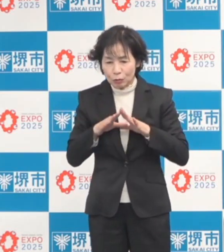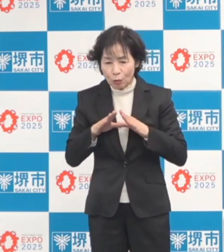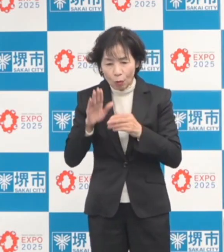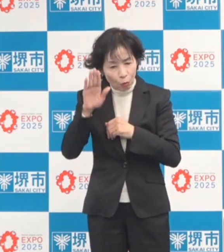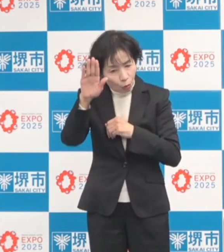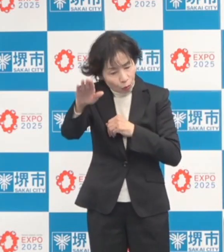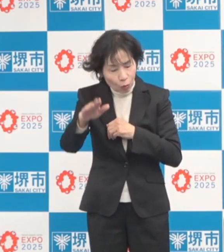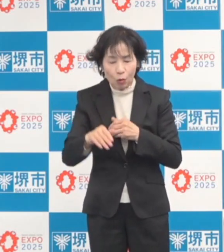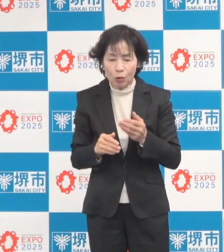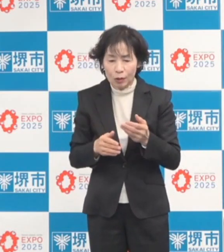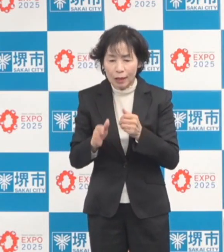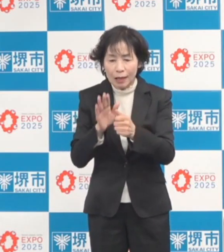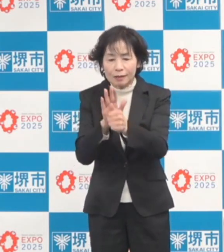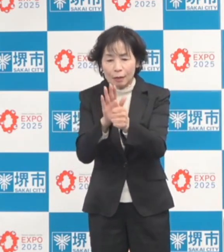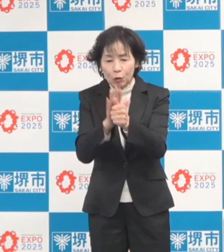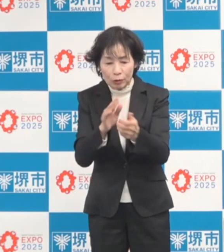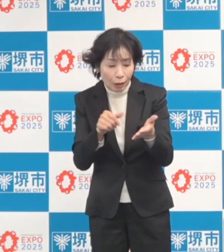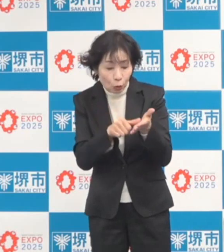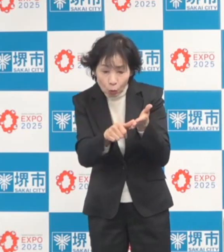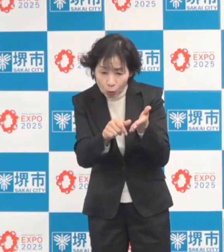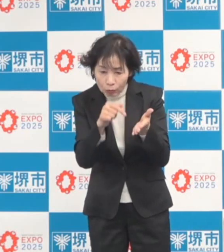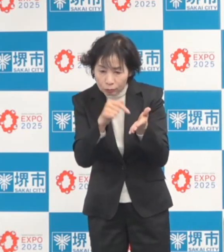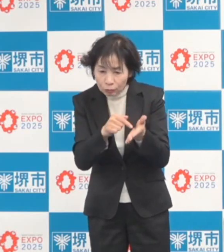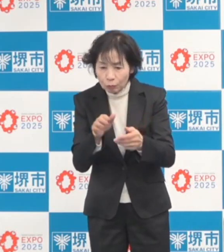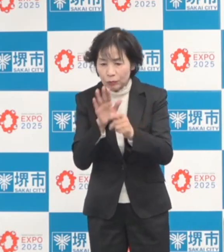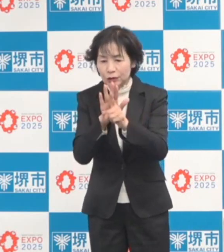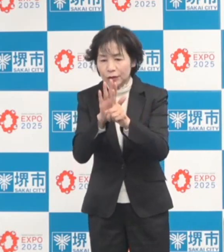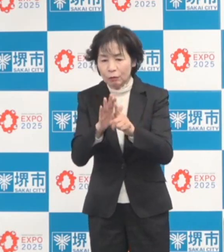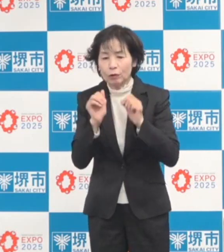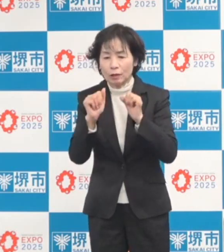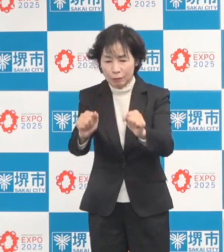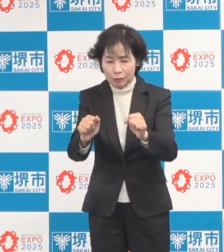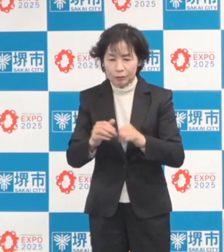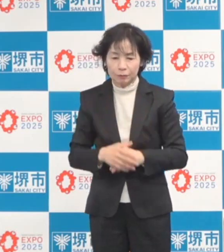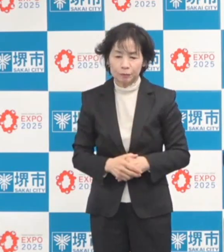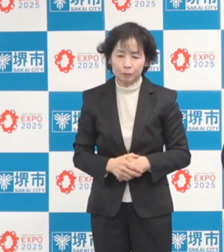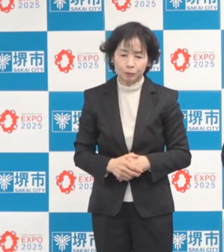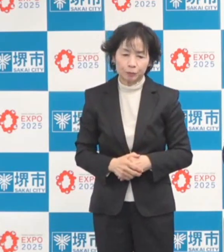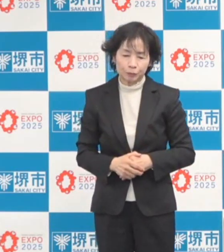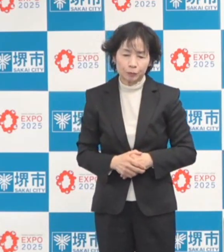のサポーター登録の手続きを支援をいたします。